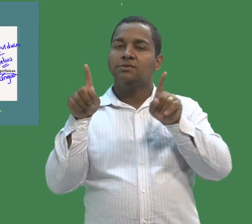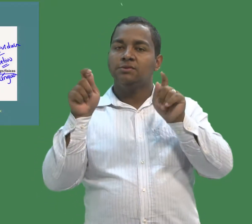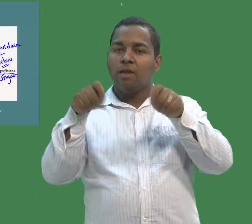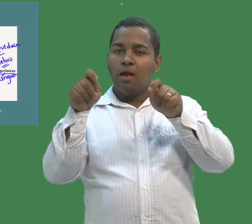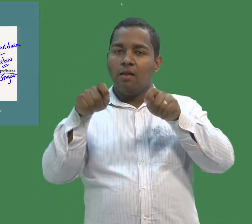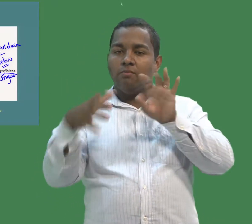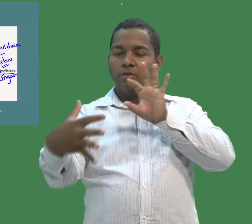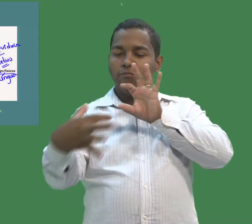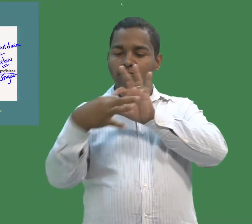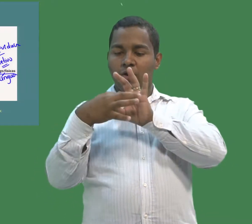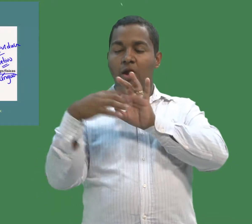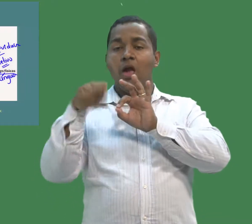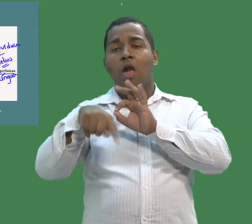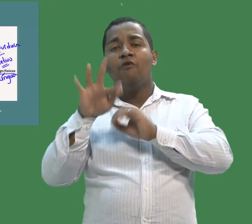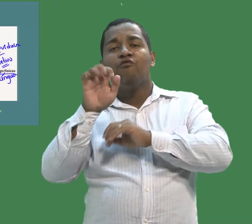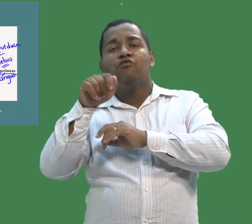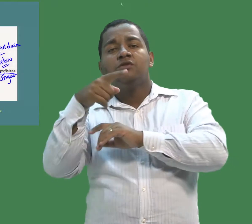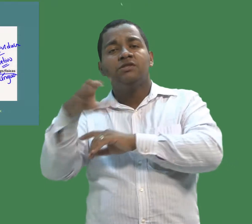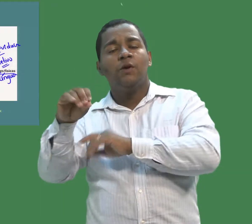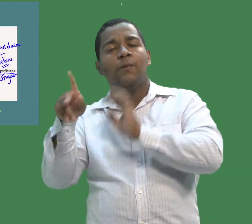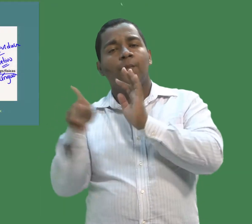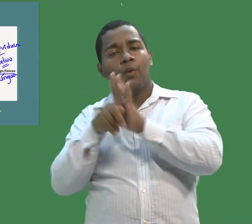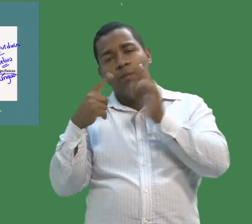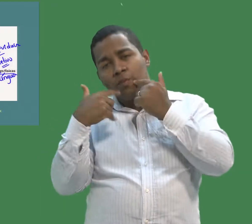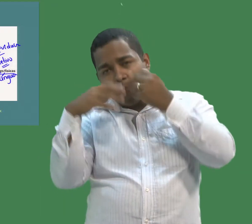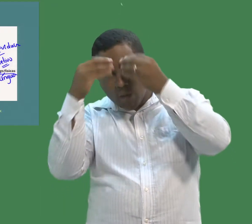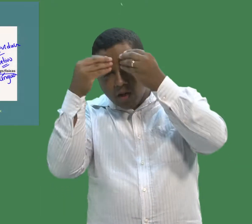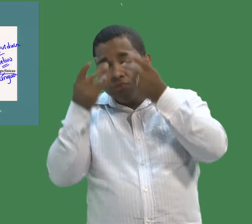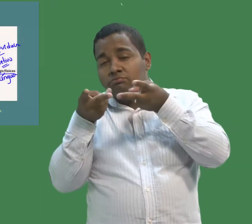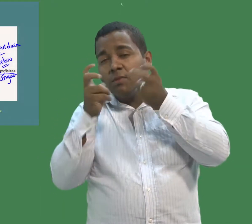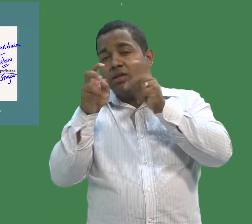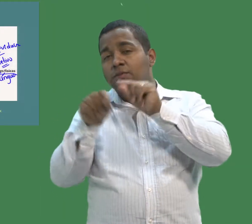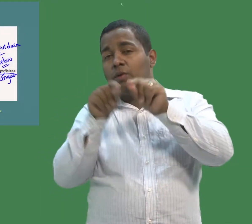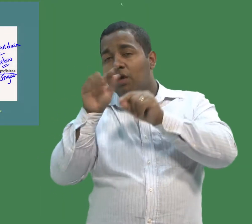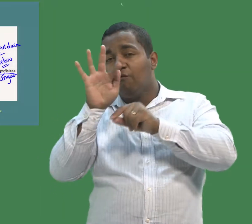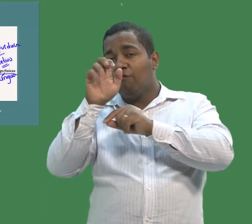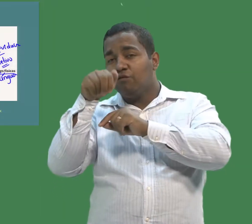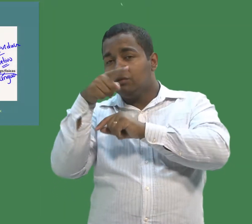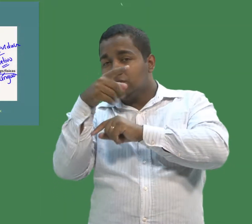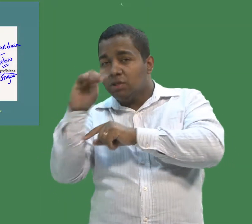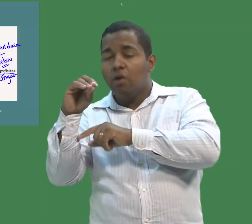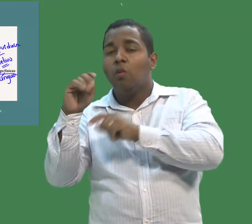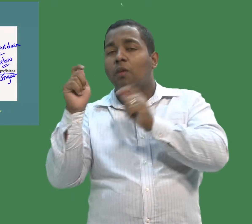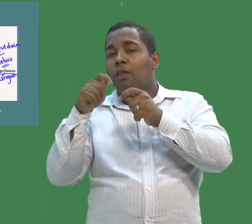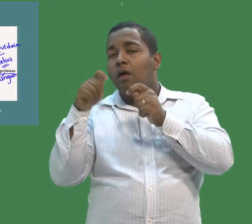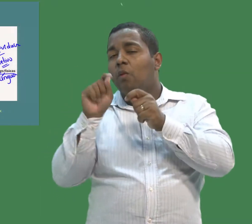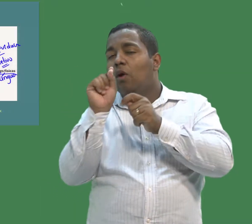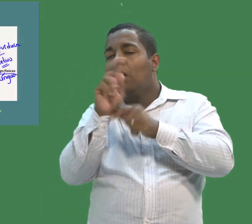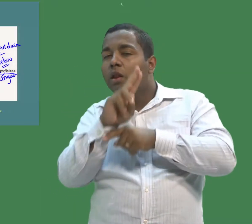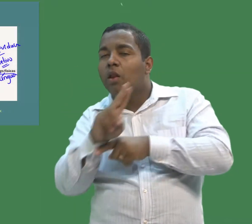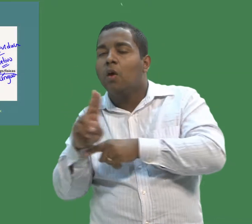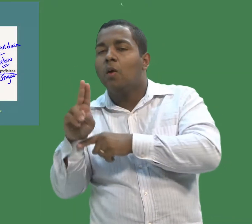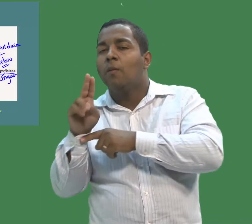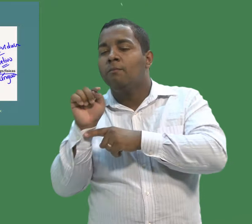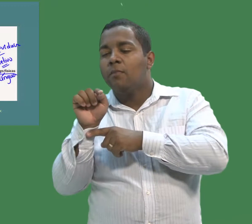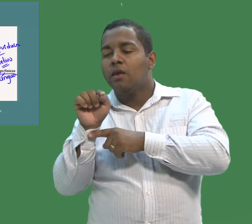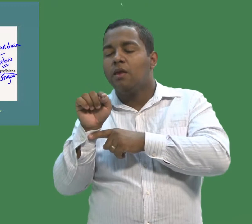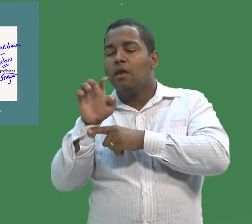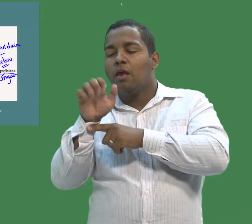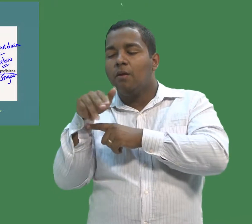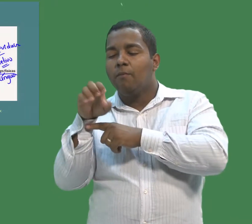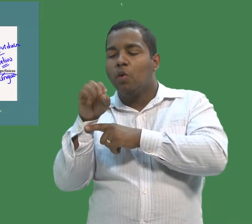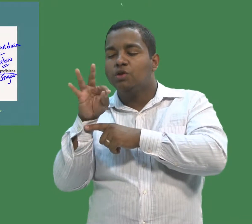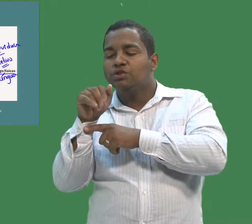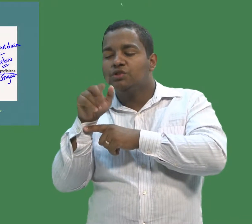a uma função da linguagem ligada a esse eu, podemos perceber que a função poderia ser chamada de função, como nós vimos anteriormente,